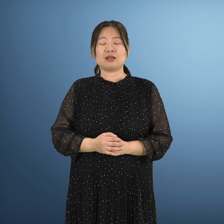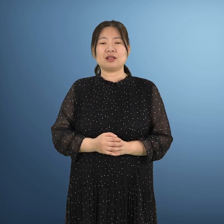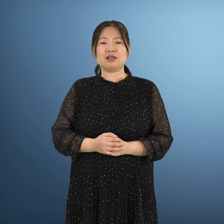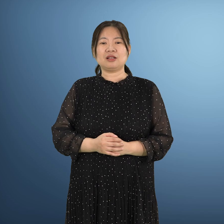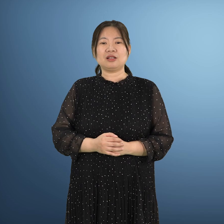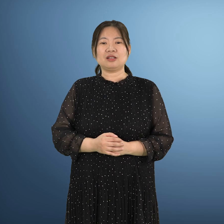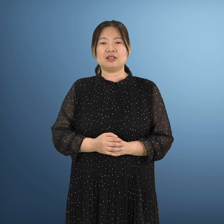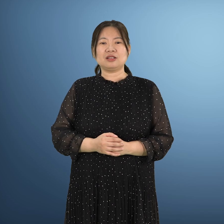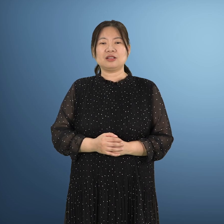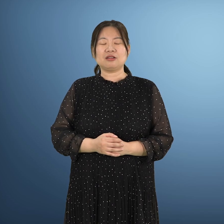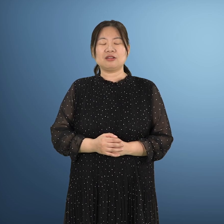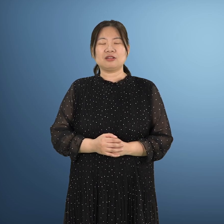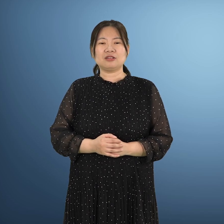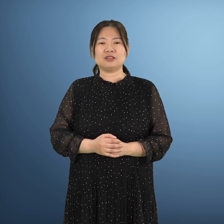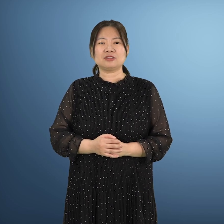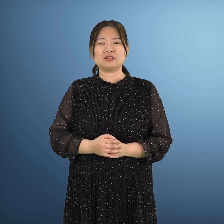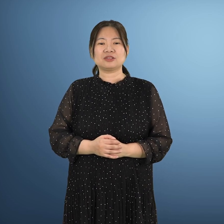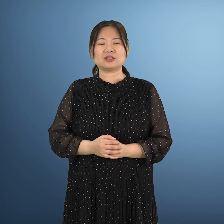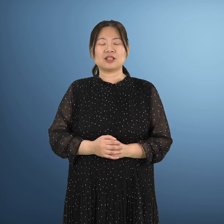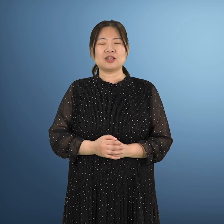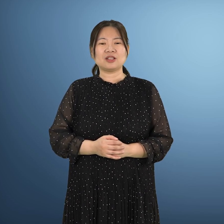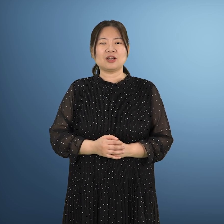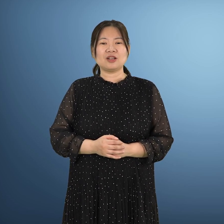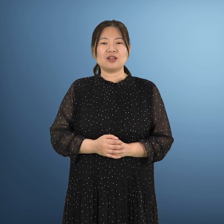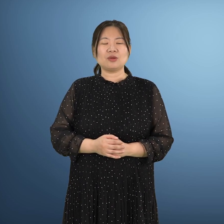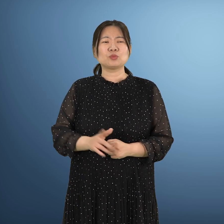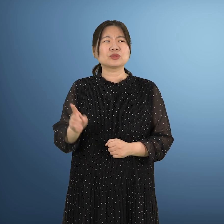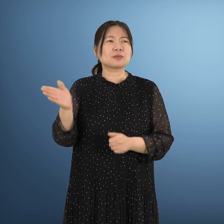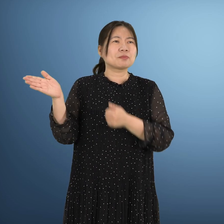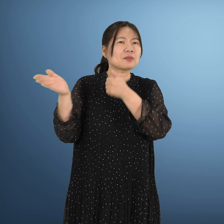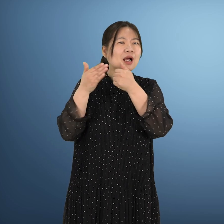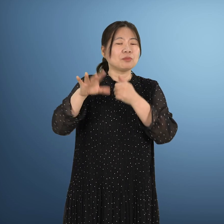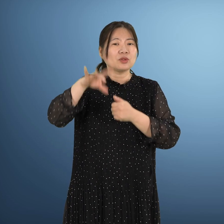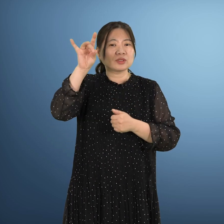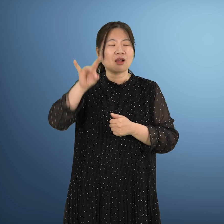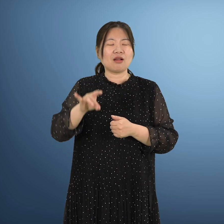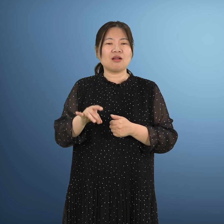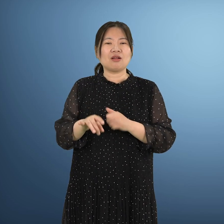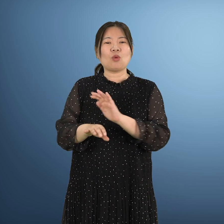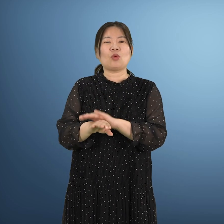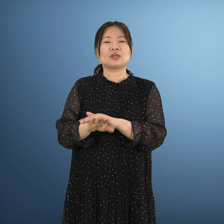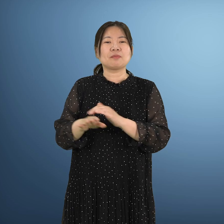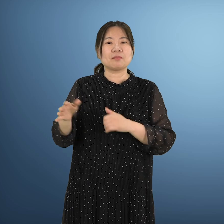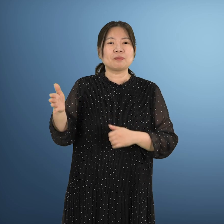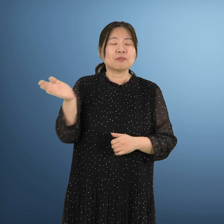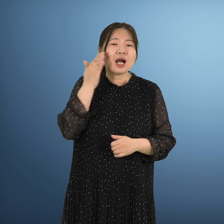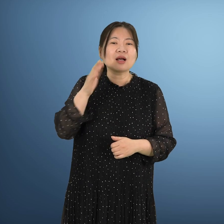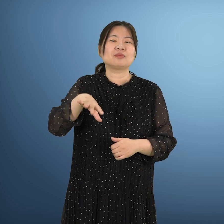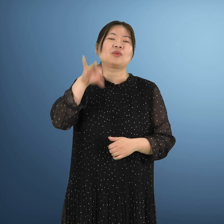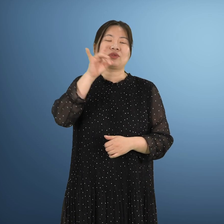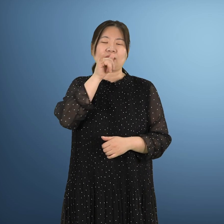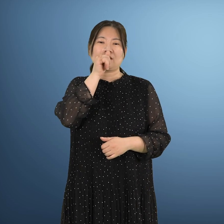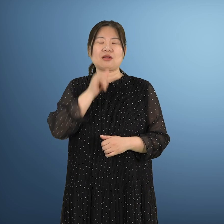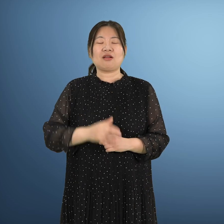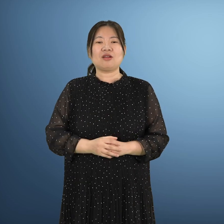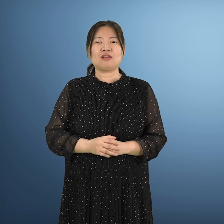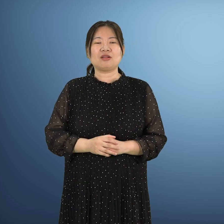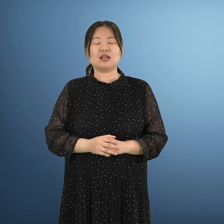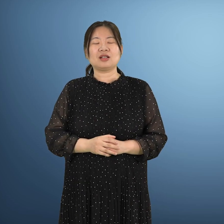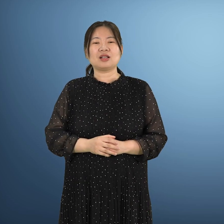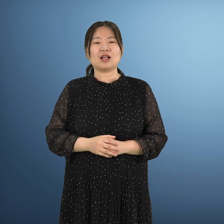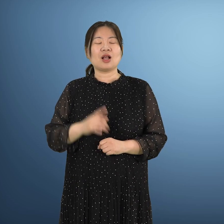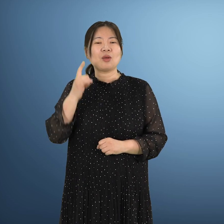여기서 무슨 뺨이 먼저 나왔죠? 오른뺨이 먼저 나왔어요. 오른뺨.